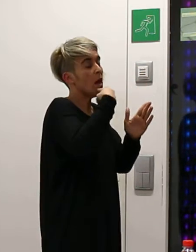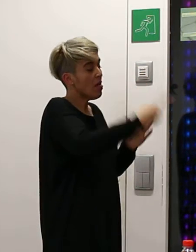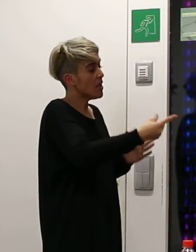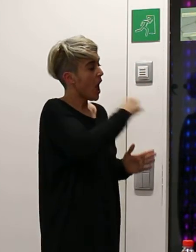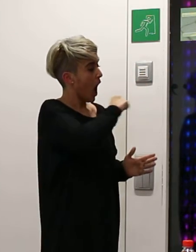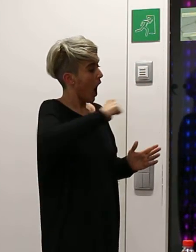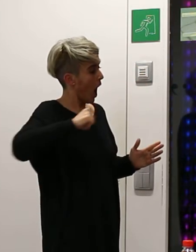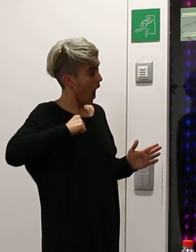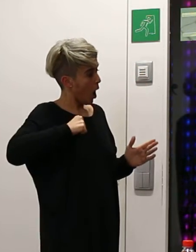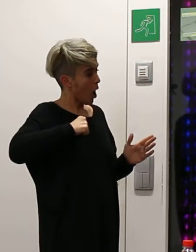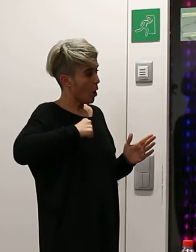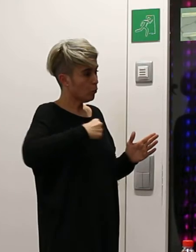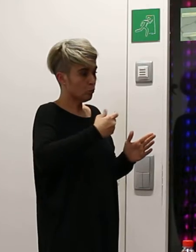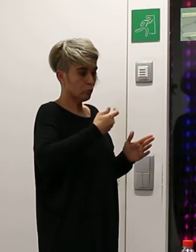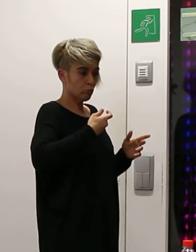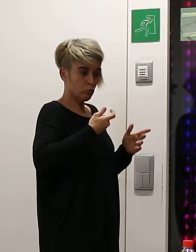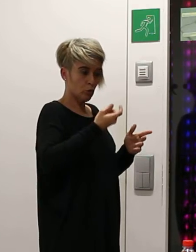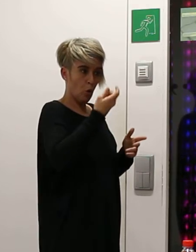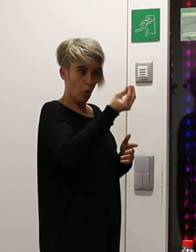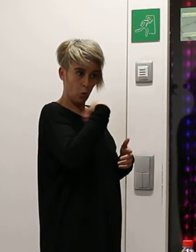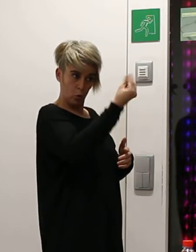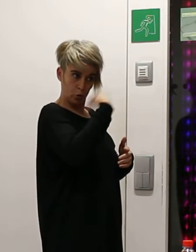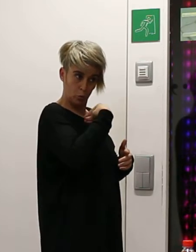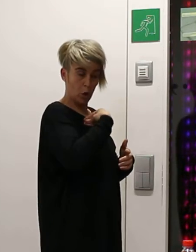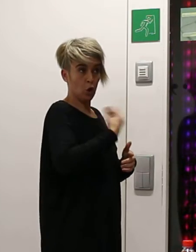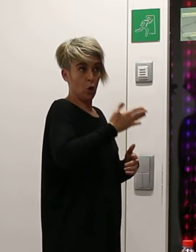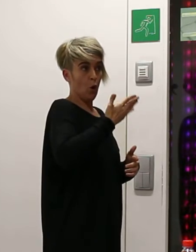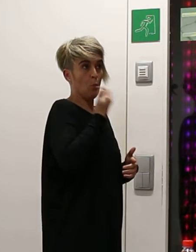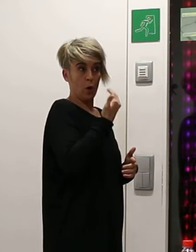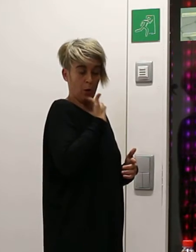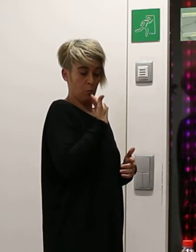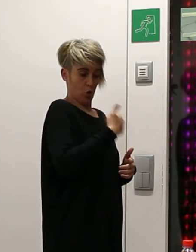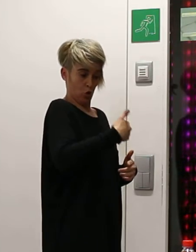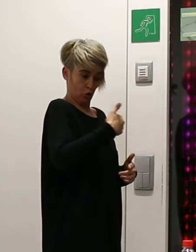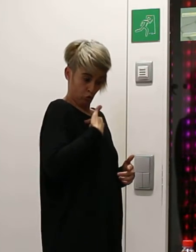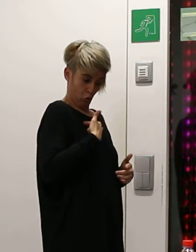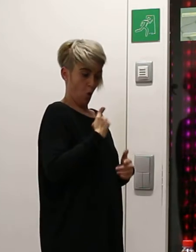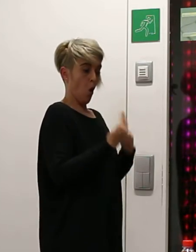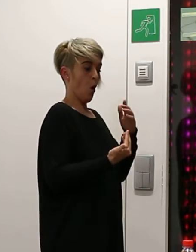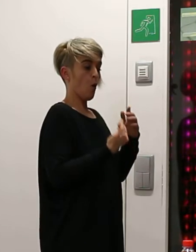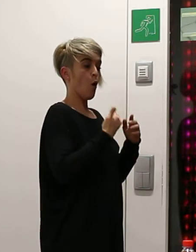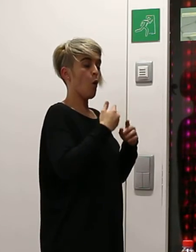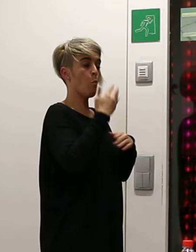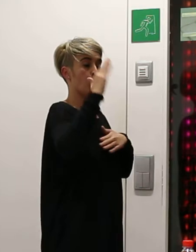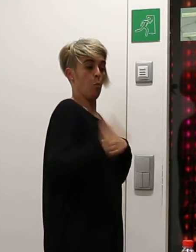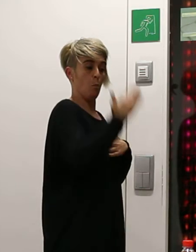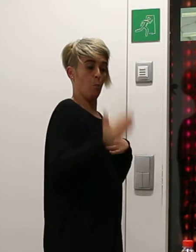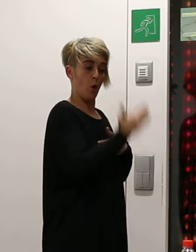autoconsumo, incluso el balance neto, que es yo produzco una cantidad de kilovatios que no utilizo durante el día y los recupero por la noche,